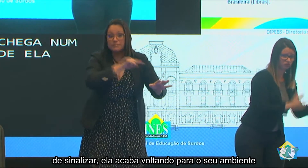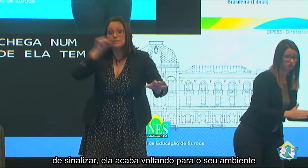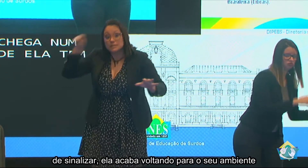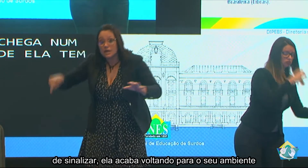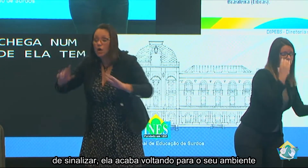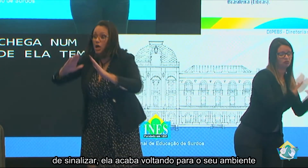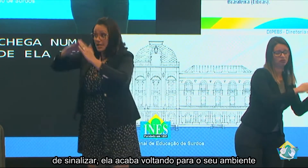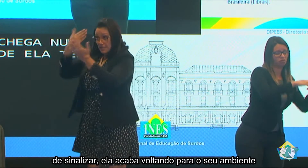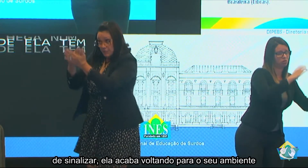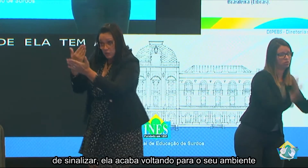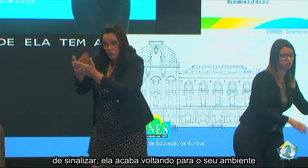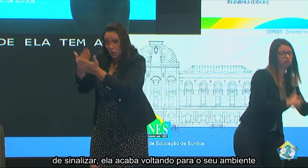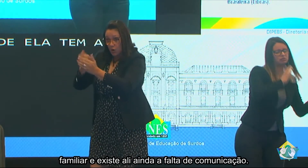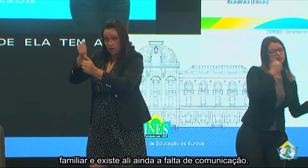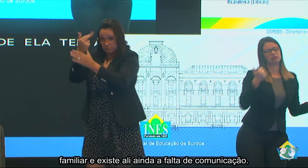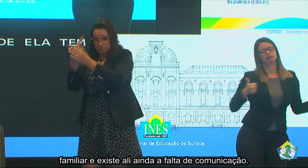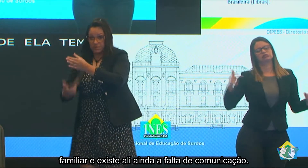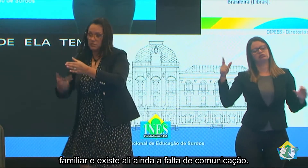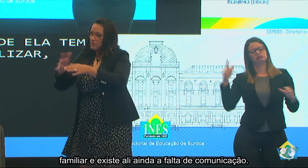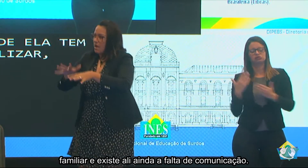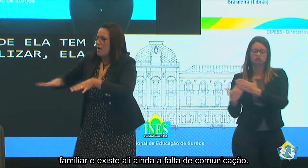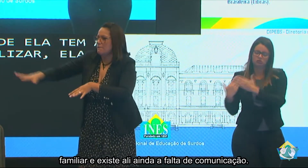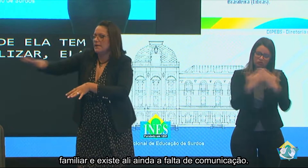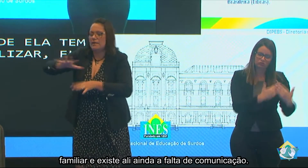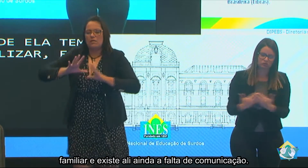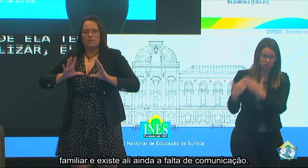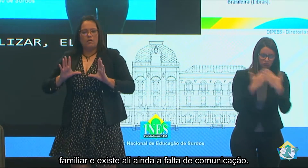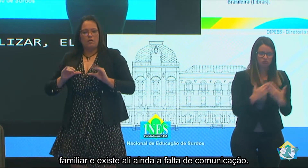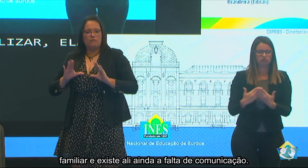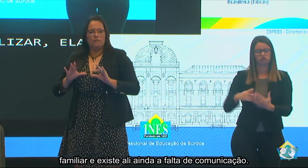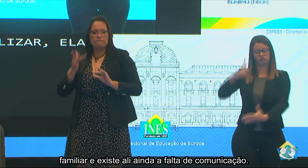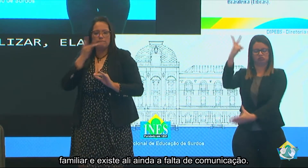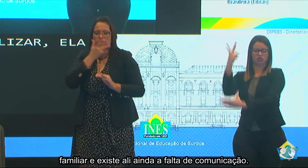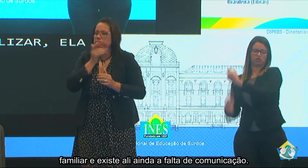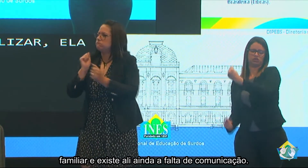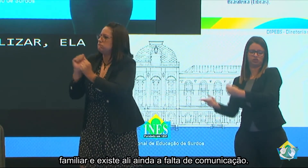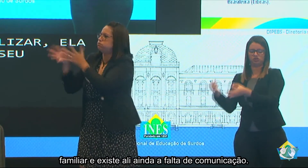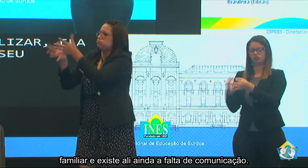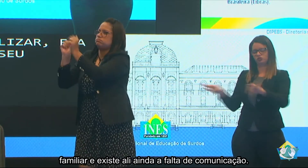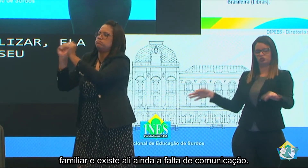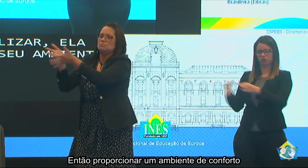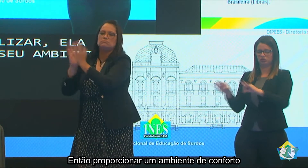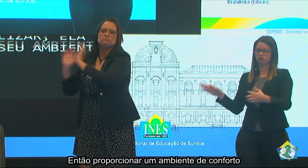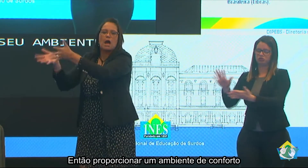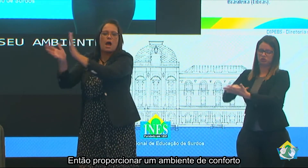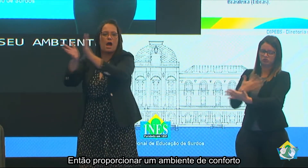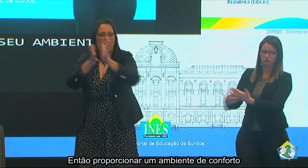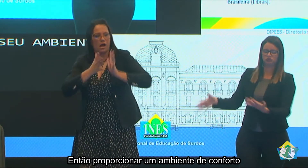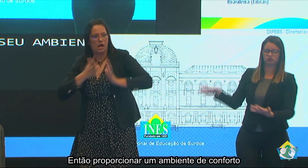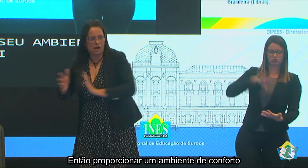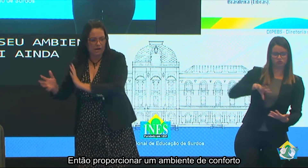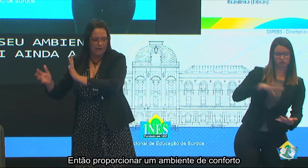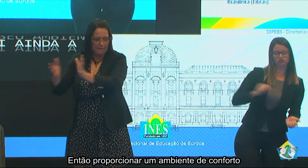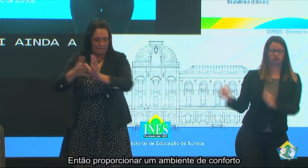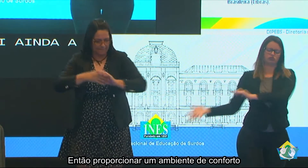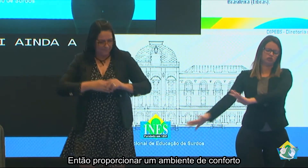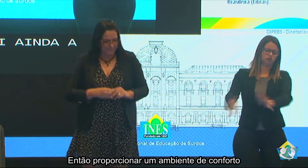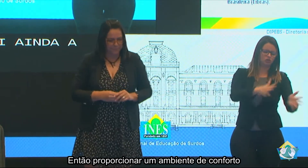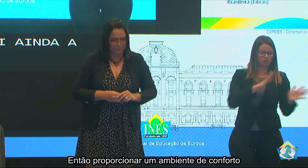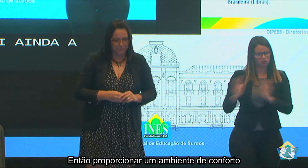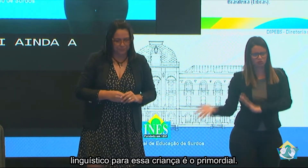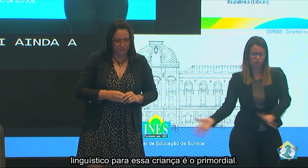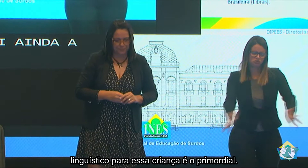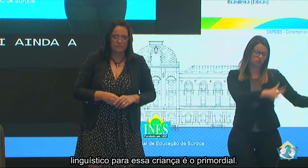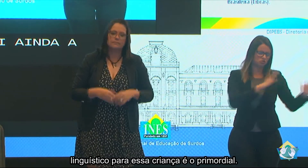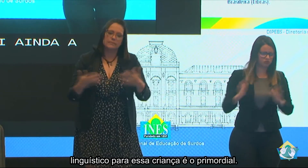acaba voltando para o seu ambiente familiar, e existe ali ainda a falta de comunicação. Então, proporcionar um ambiente